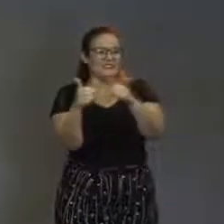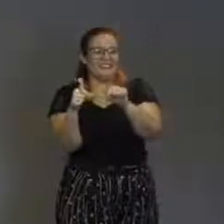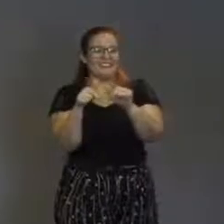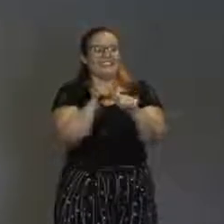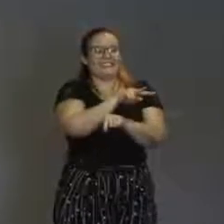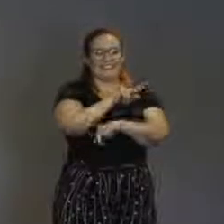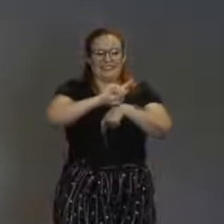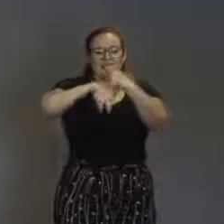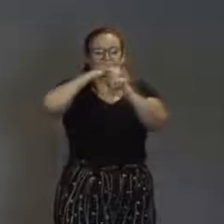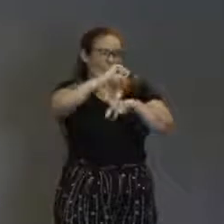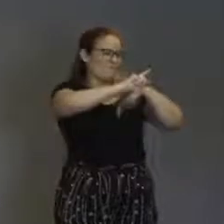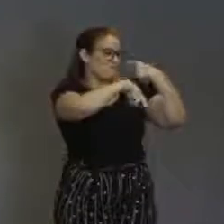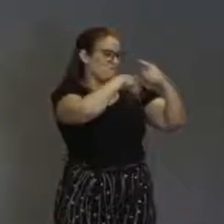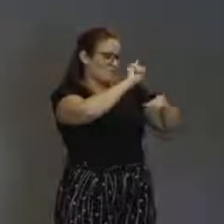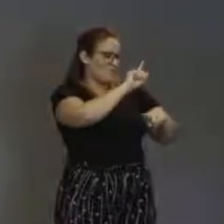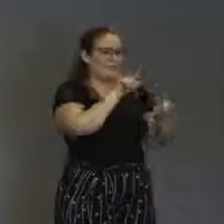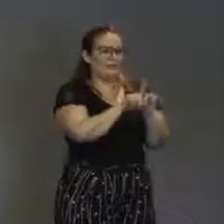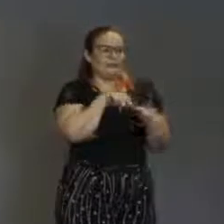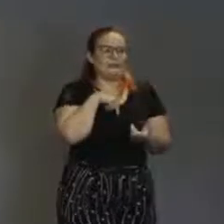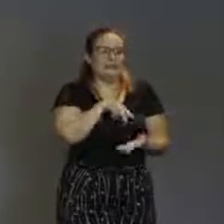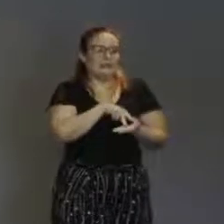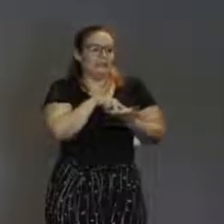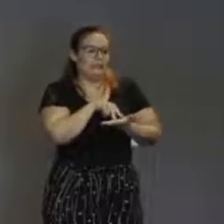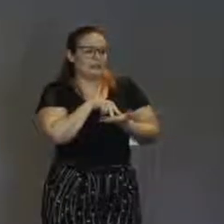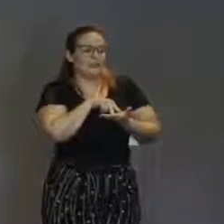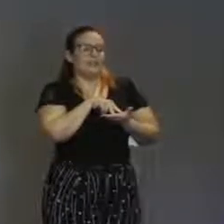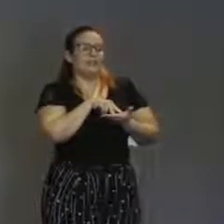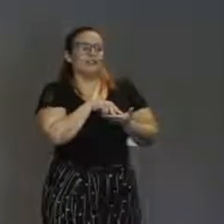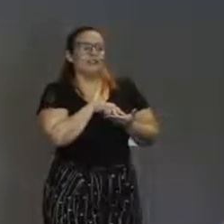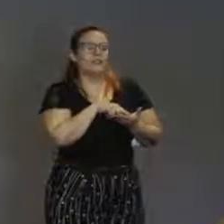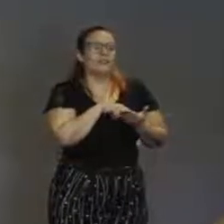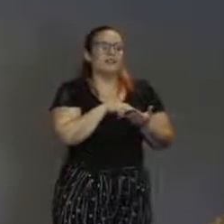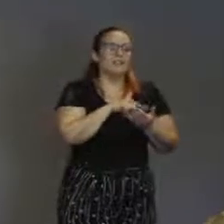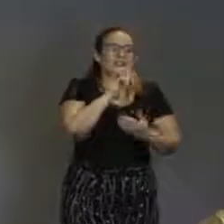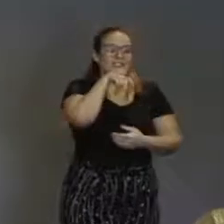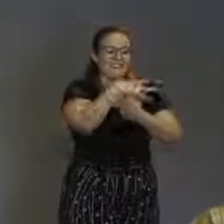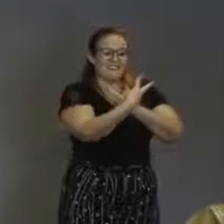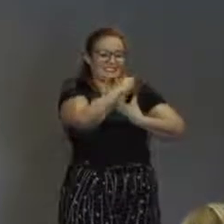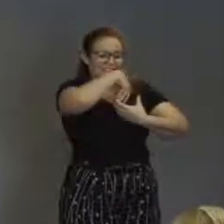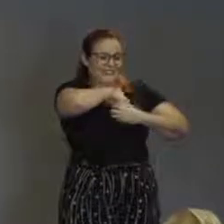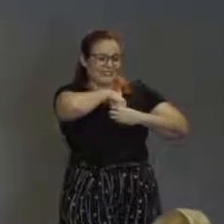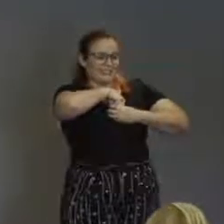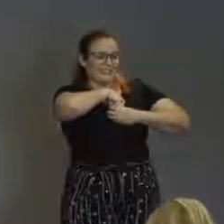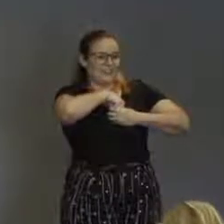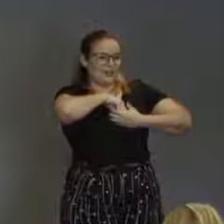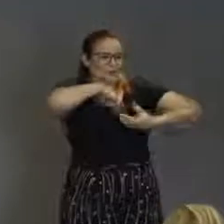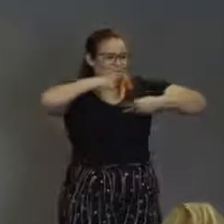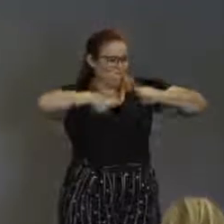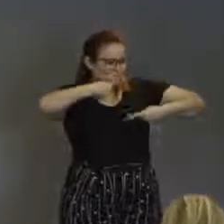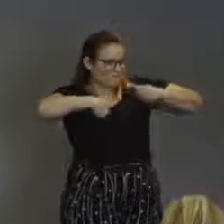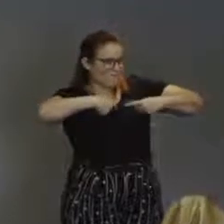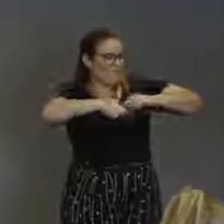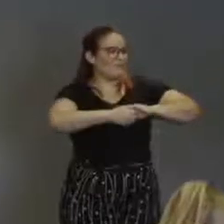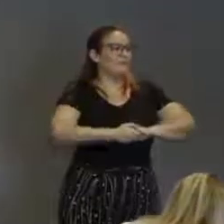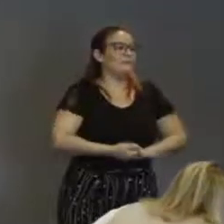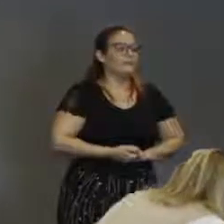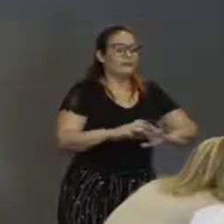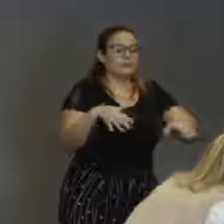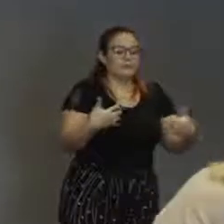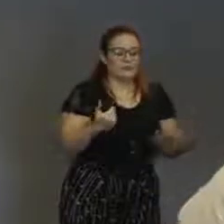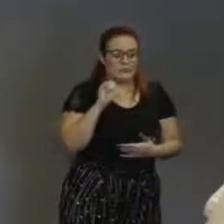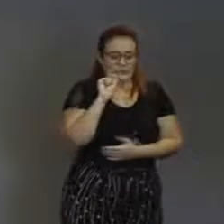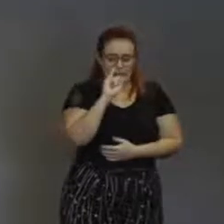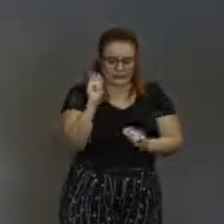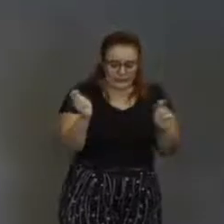de conservadorismo de alguma forma. São brigas internas, né? Então, se você puder